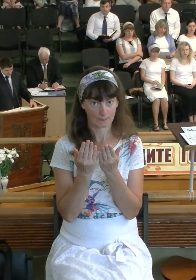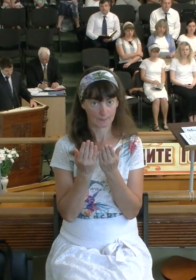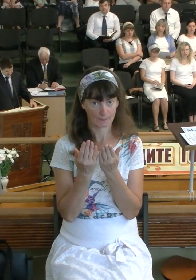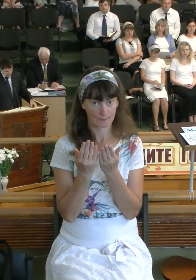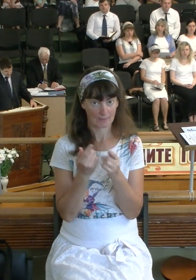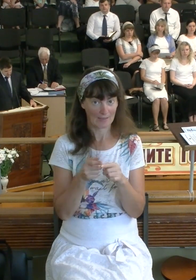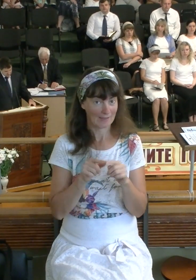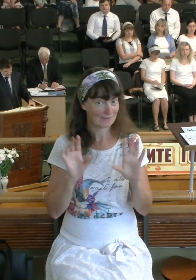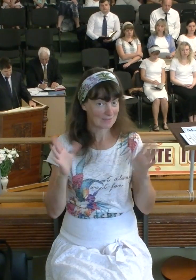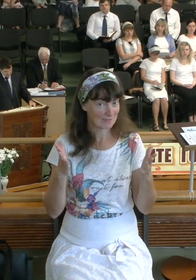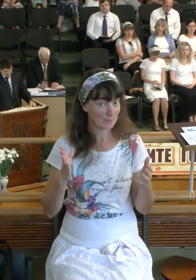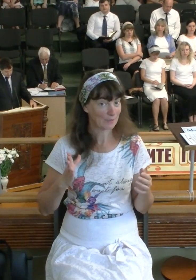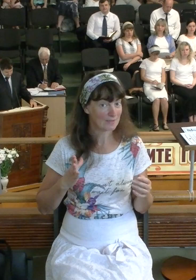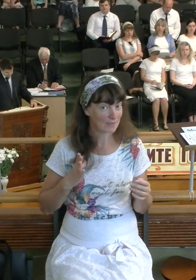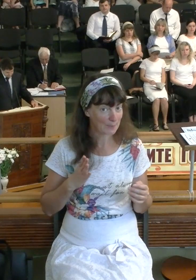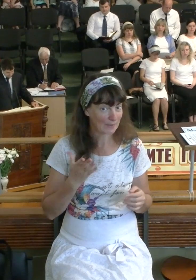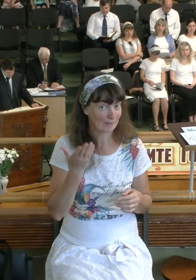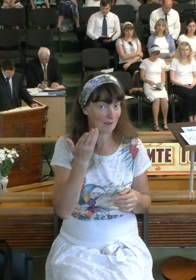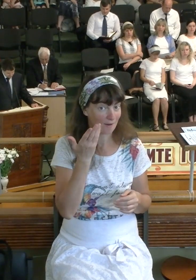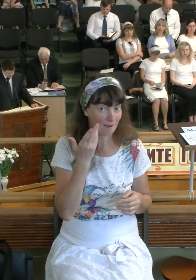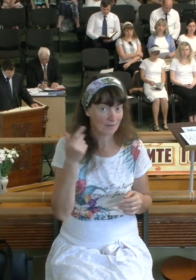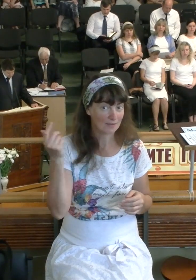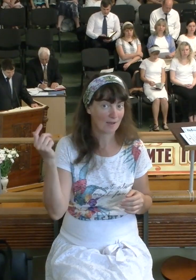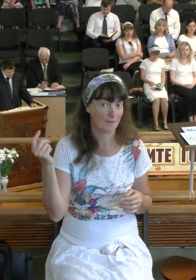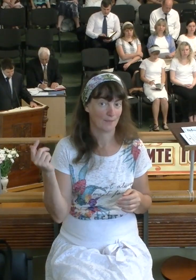Это событие происходит, когда